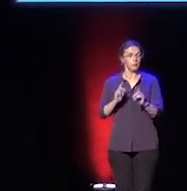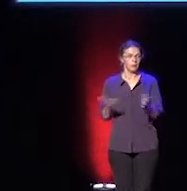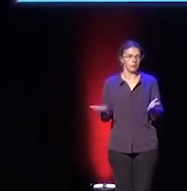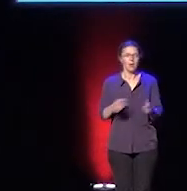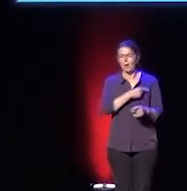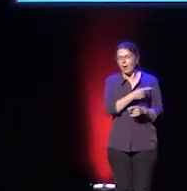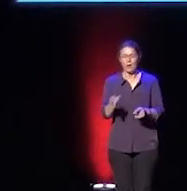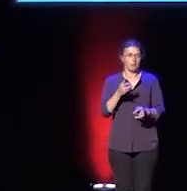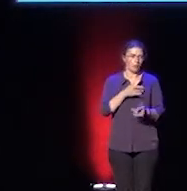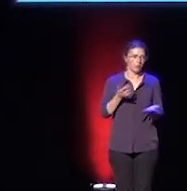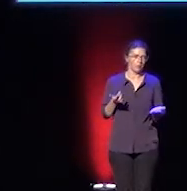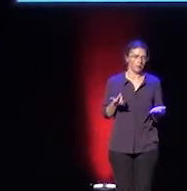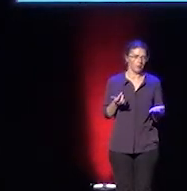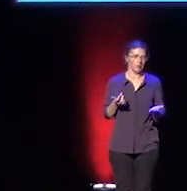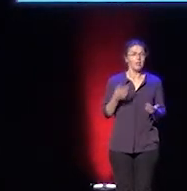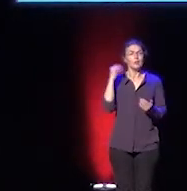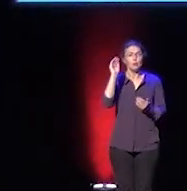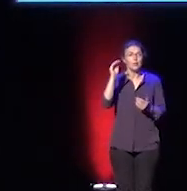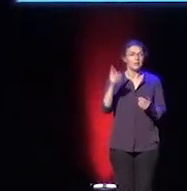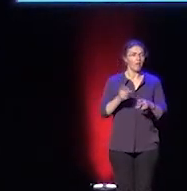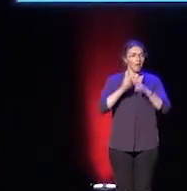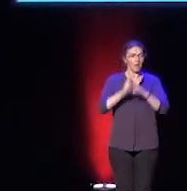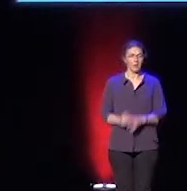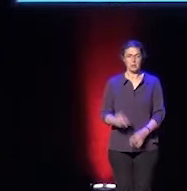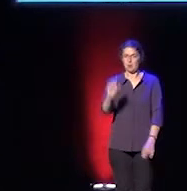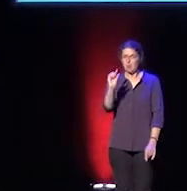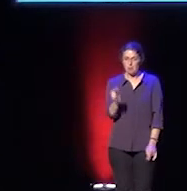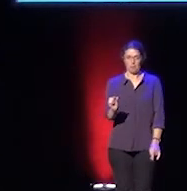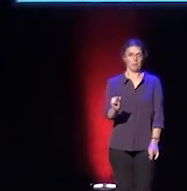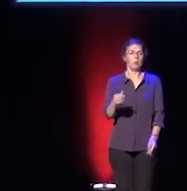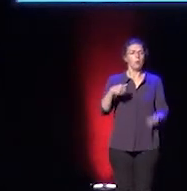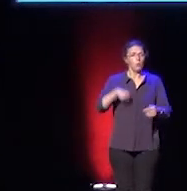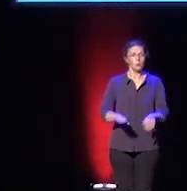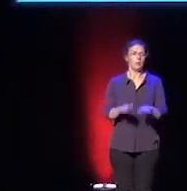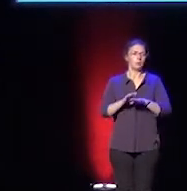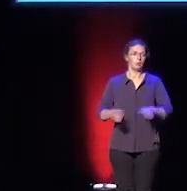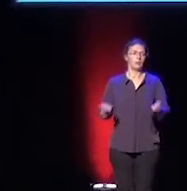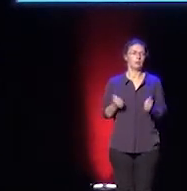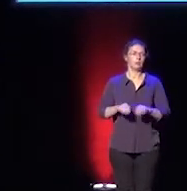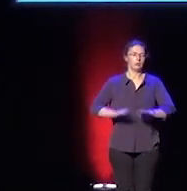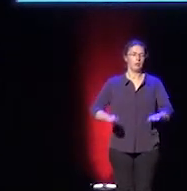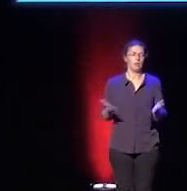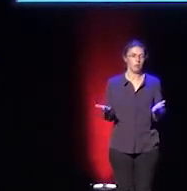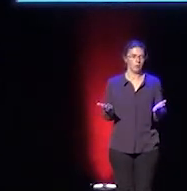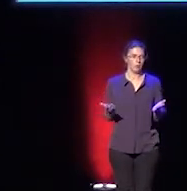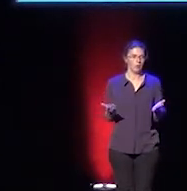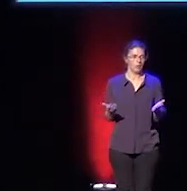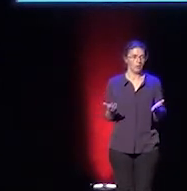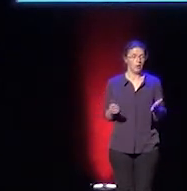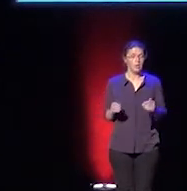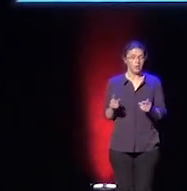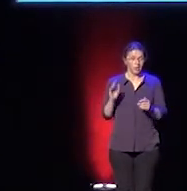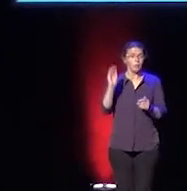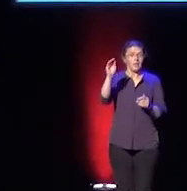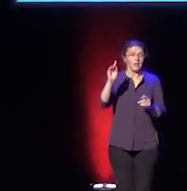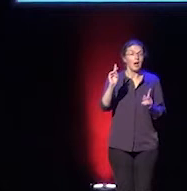sind davon betroffen, dass sie später eine Rente bekommen, die unterhalb des Grundsicherungsniveaus ist. Das ist später. Sie